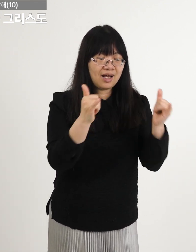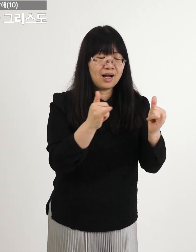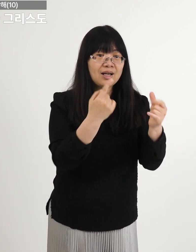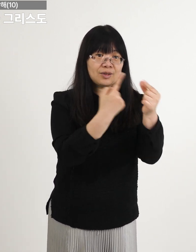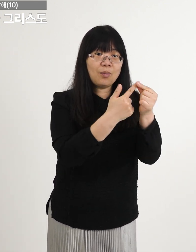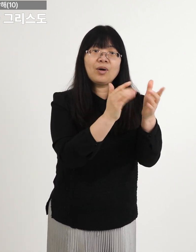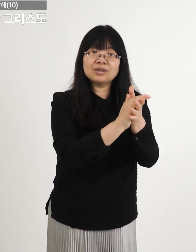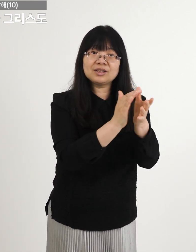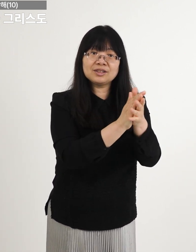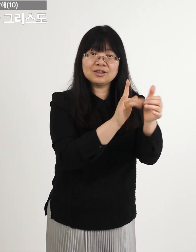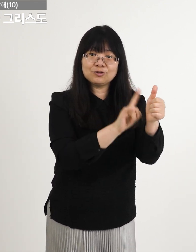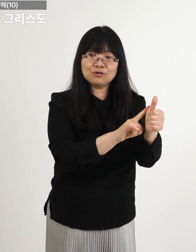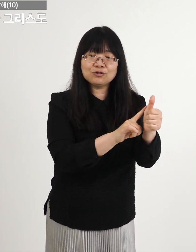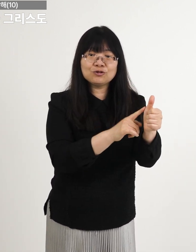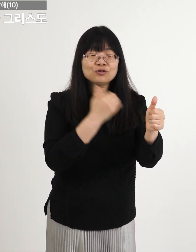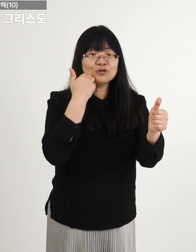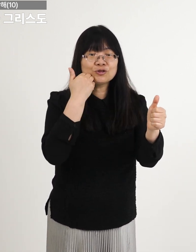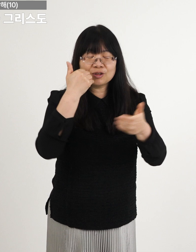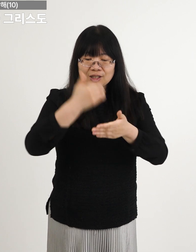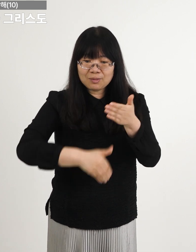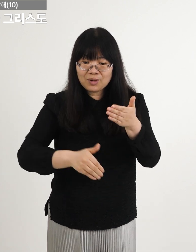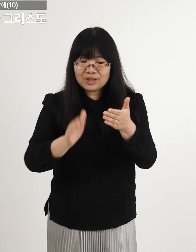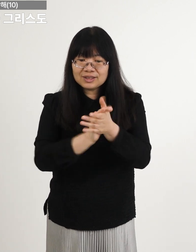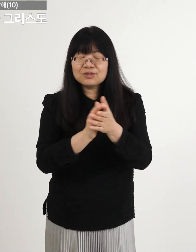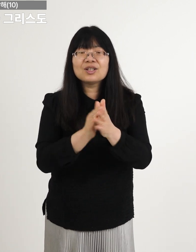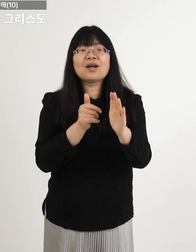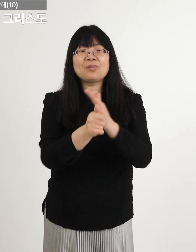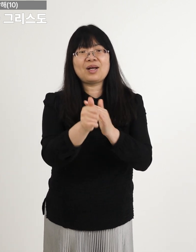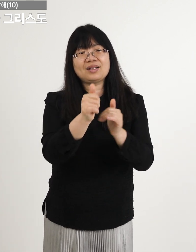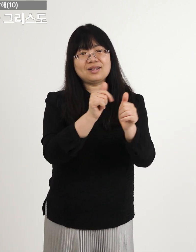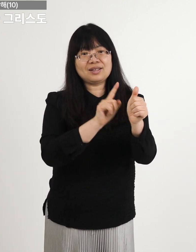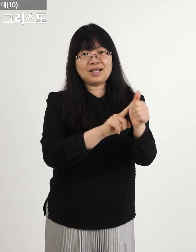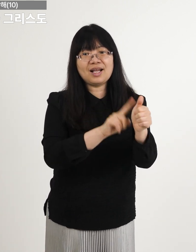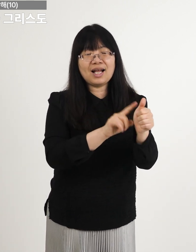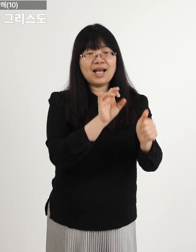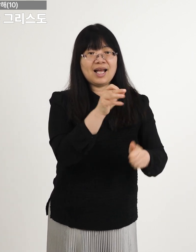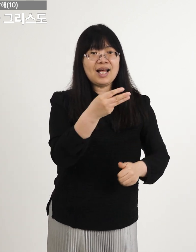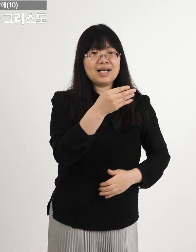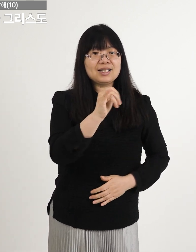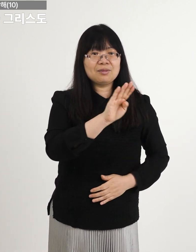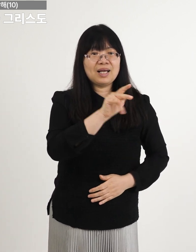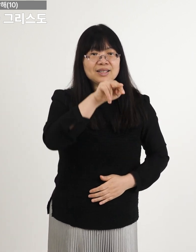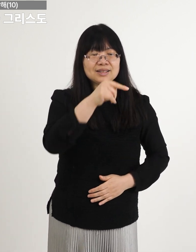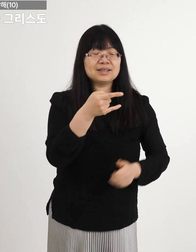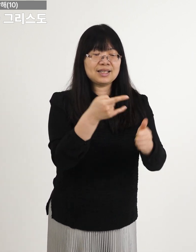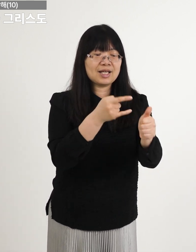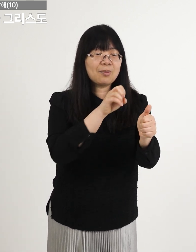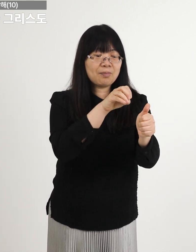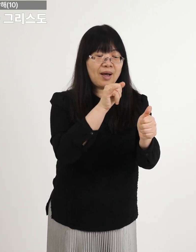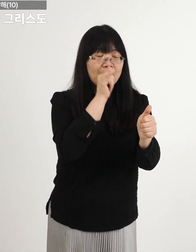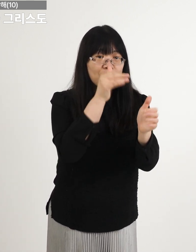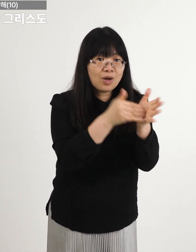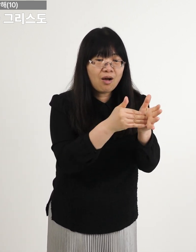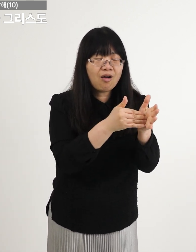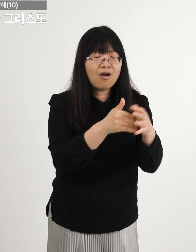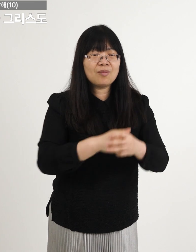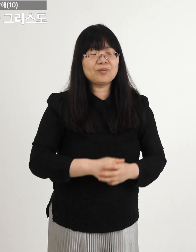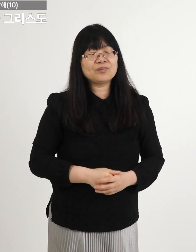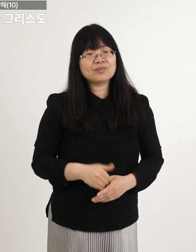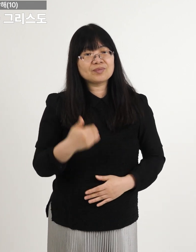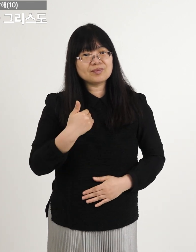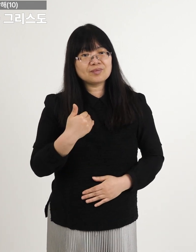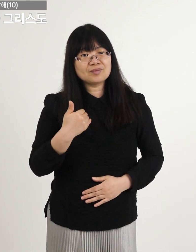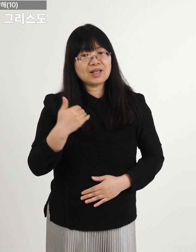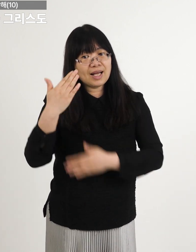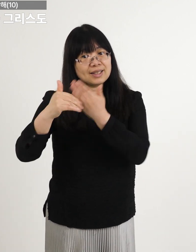번째 친구죠. 그리고 나머지 친구를 대표하는 인물입니다. 엘리바스에게 이르시되 내가